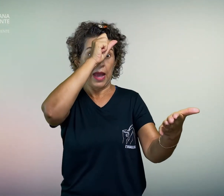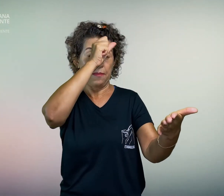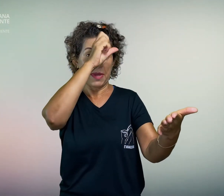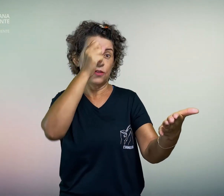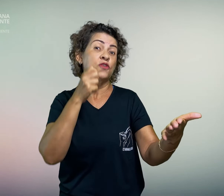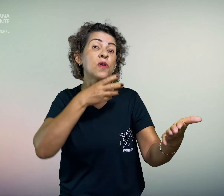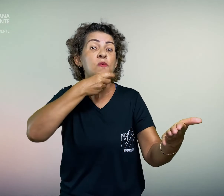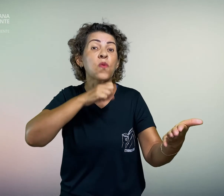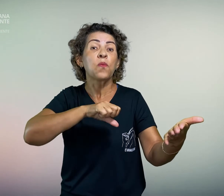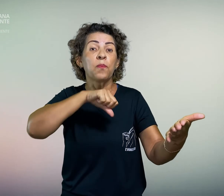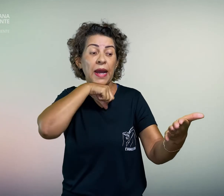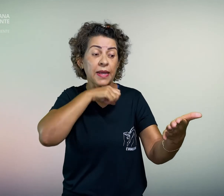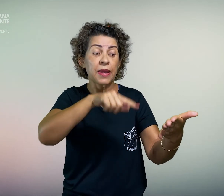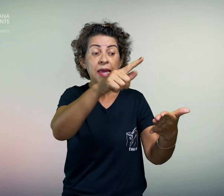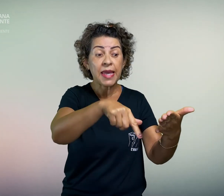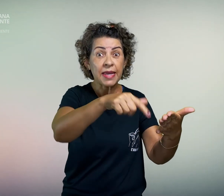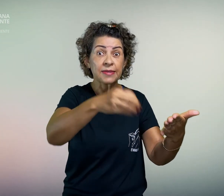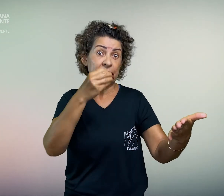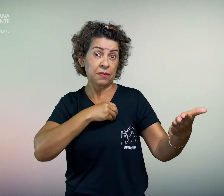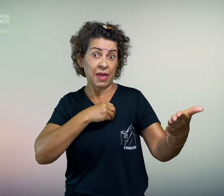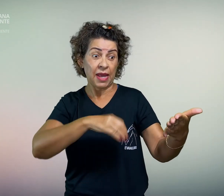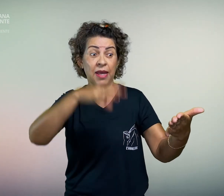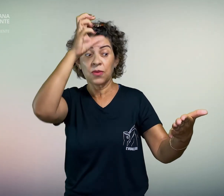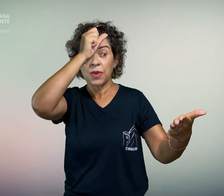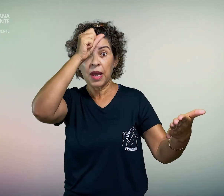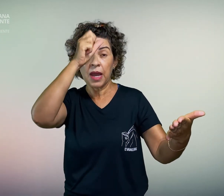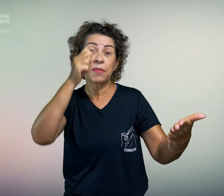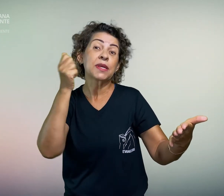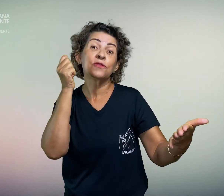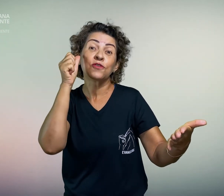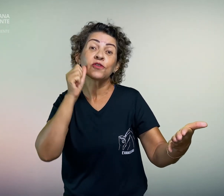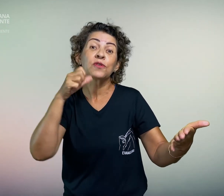com o seu pai e quais aprendeu com a sua mãe.